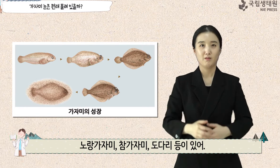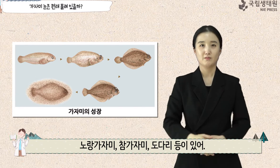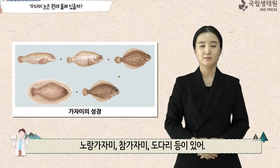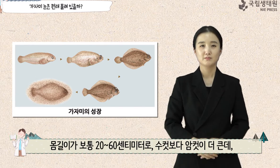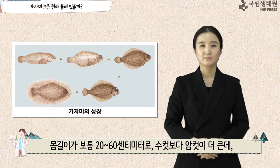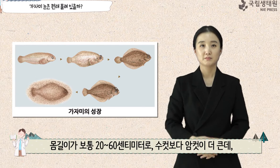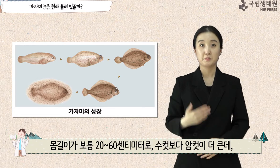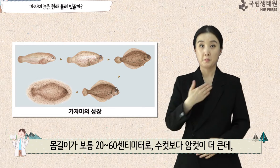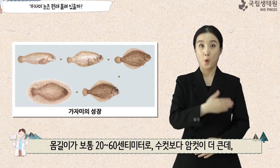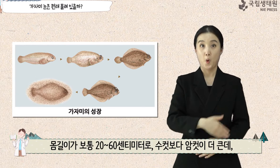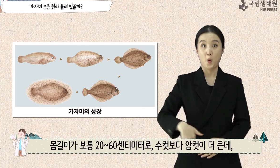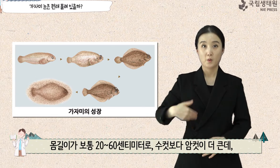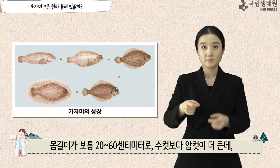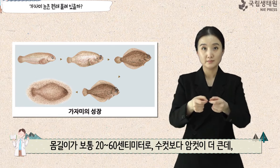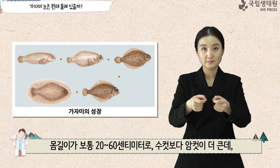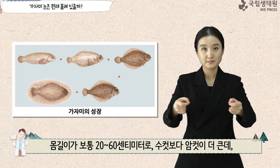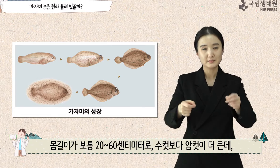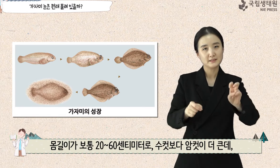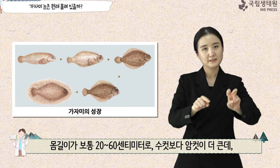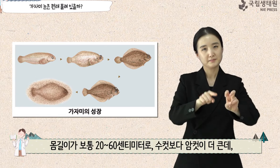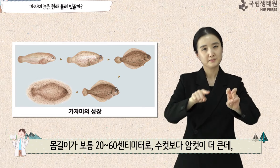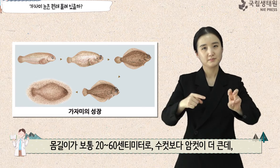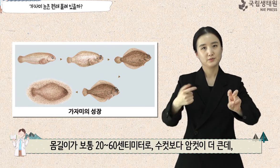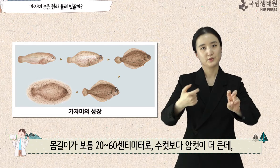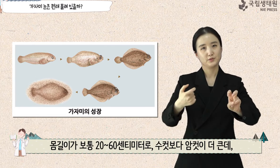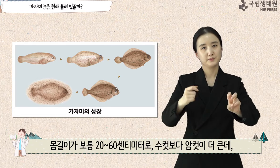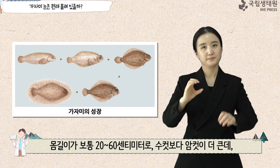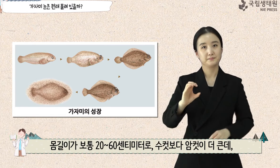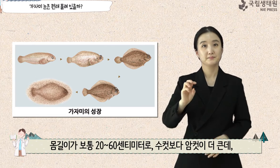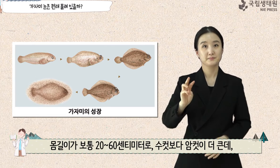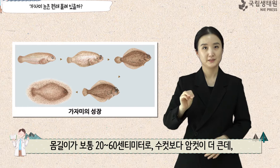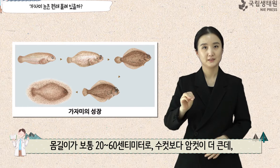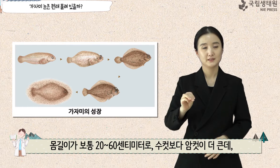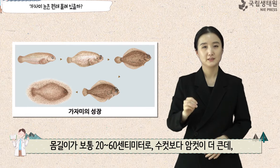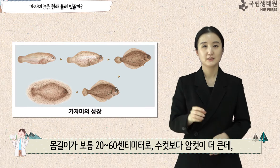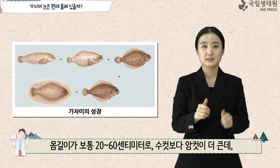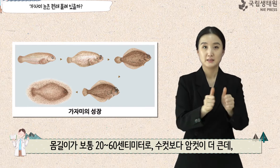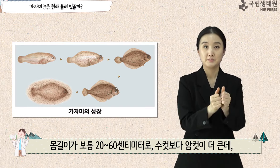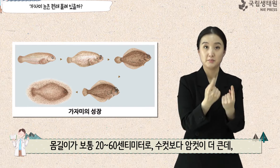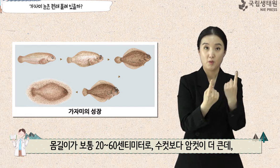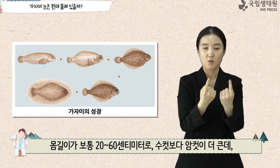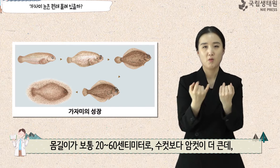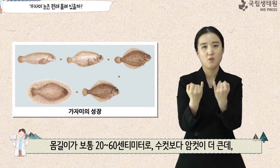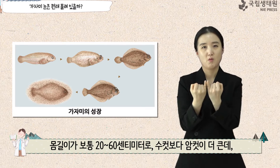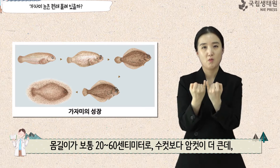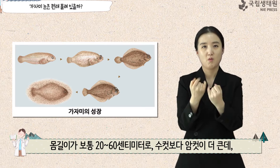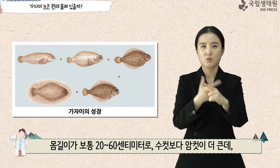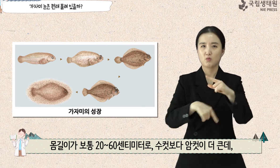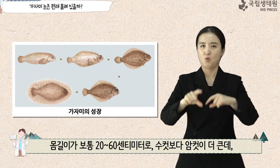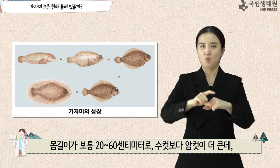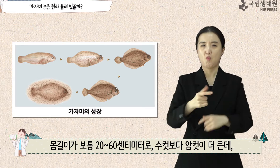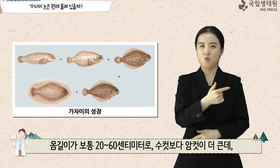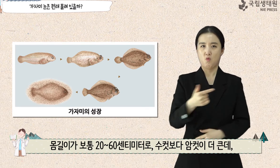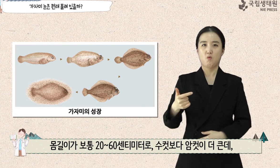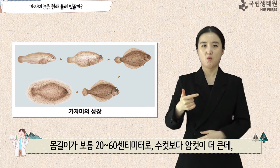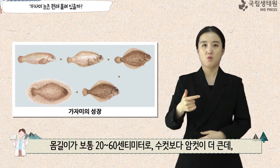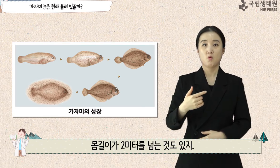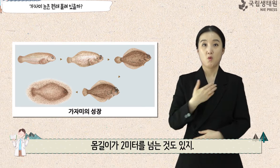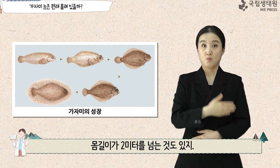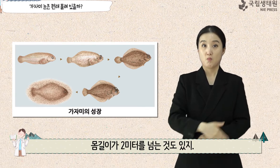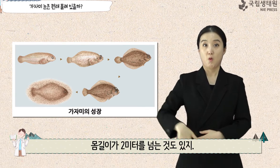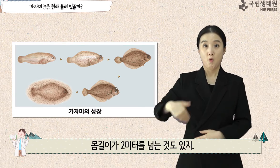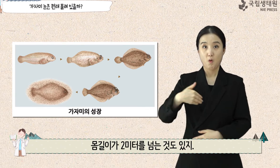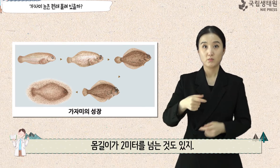몸 길이가 보통 20에서 60cm로 수컷보다 암컷이 더 큰데